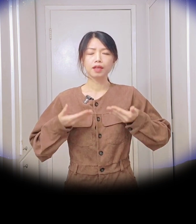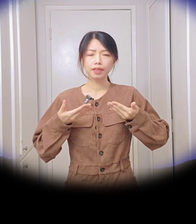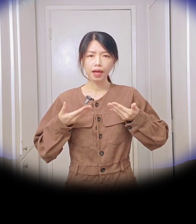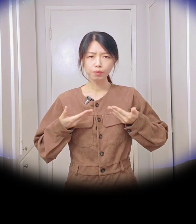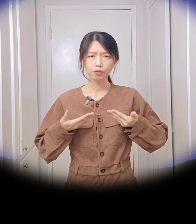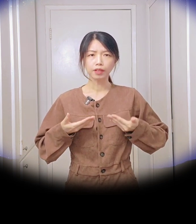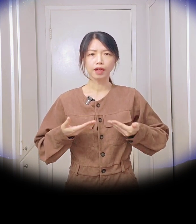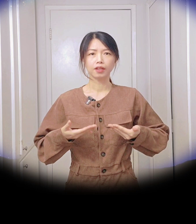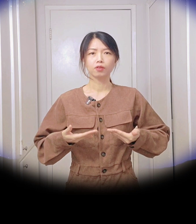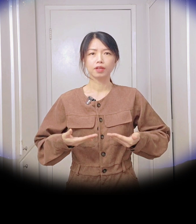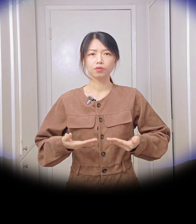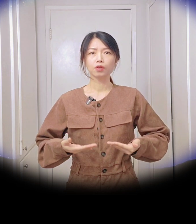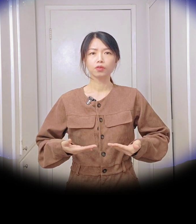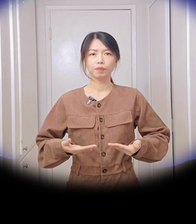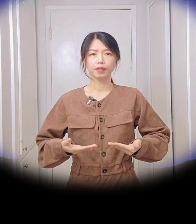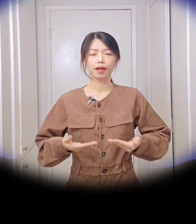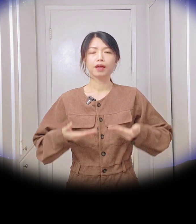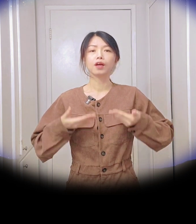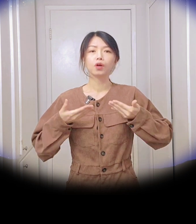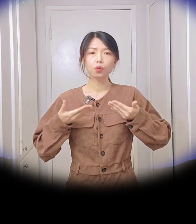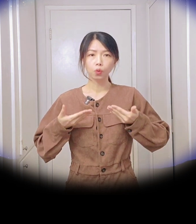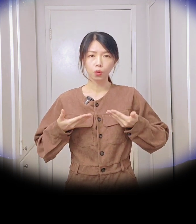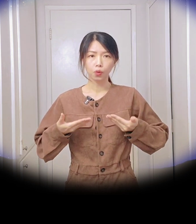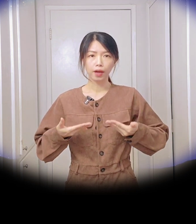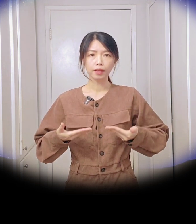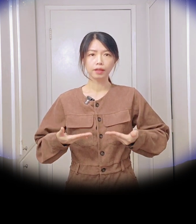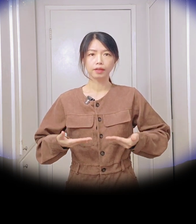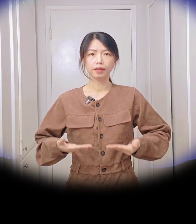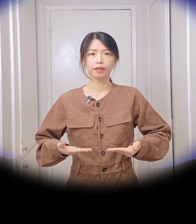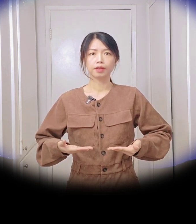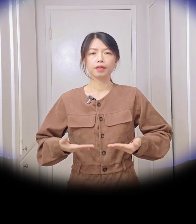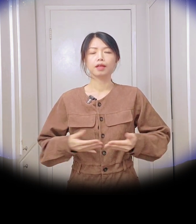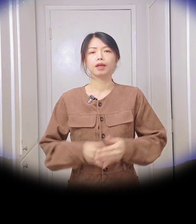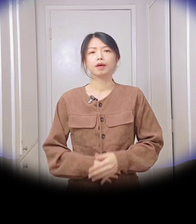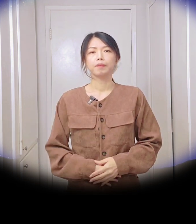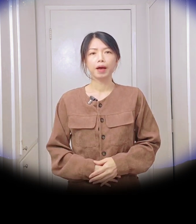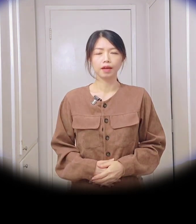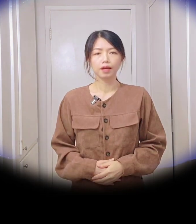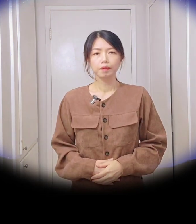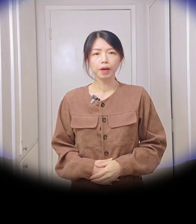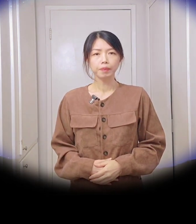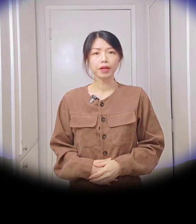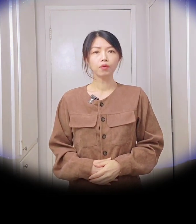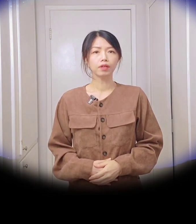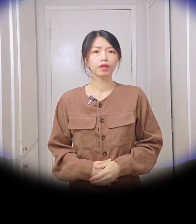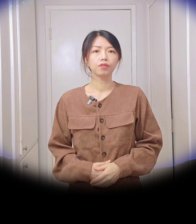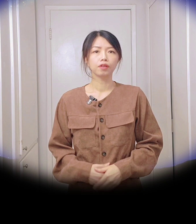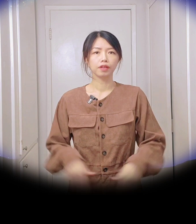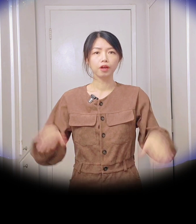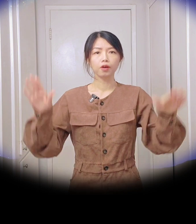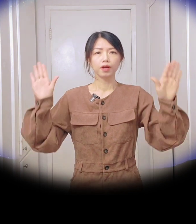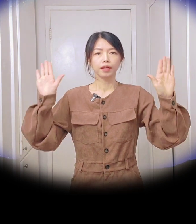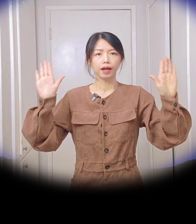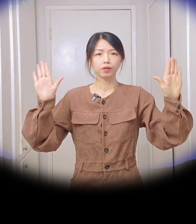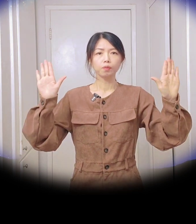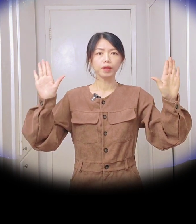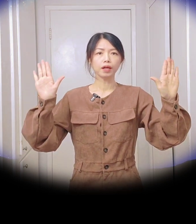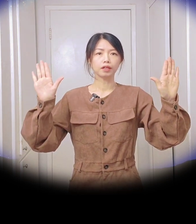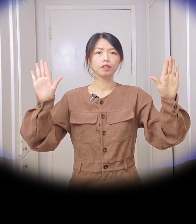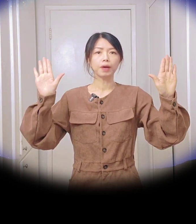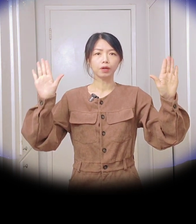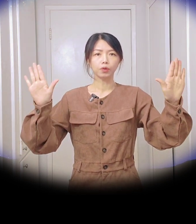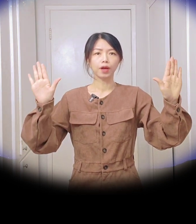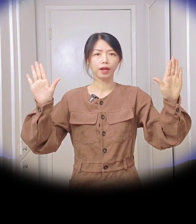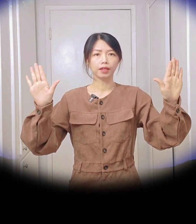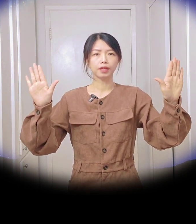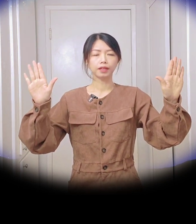따라서는 차분하다 이렇게 수어도 됩니다. 고요한 밤에. 밤이라고 한 뒤의 수어는요.